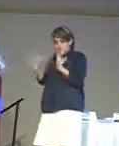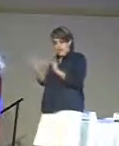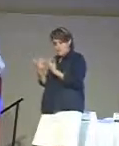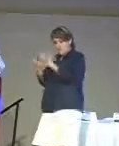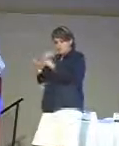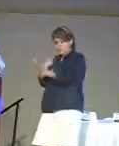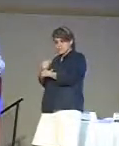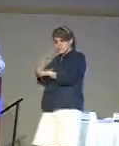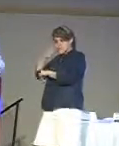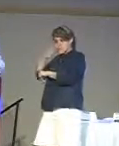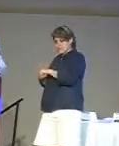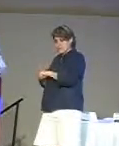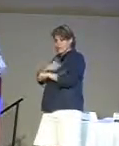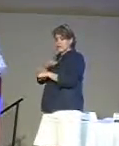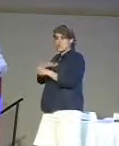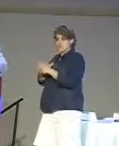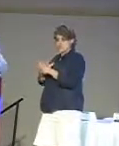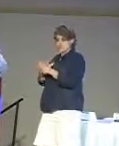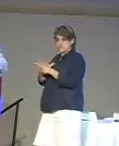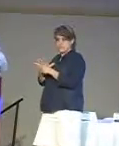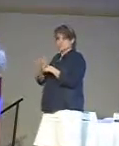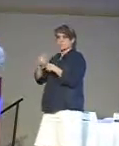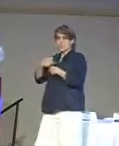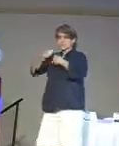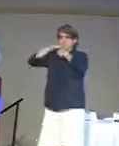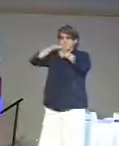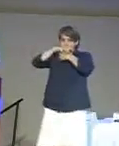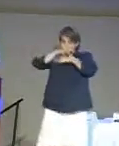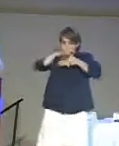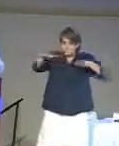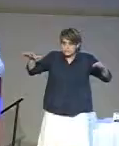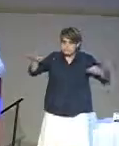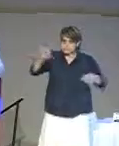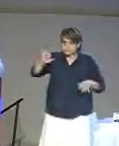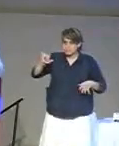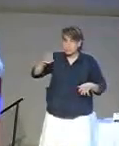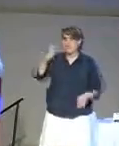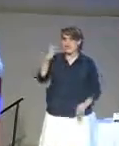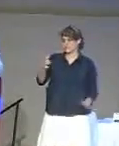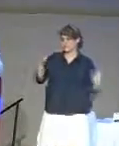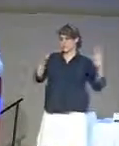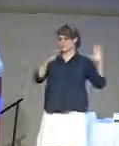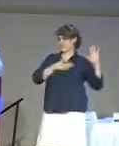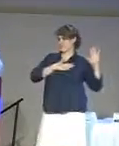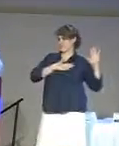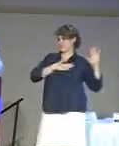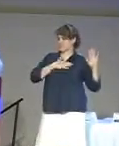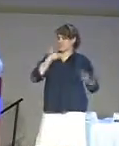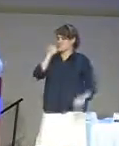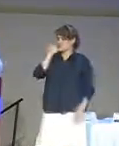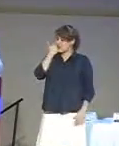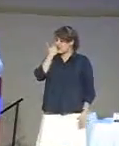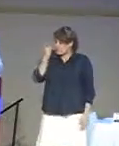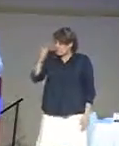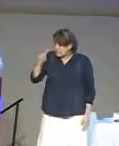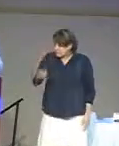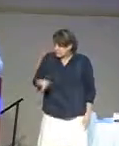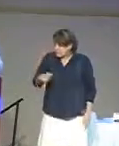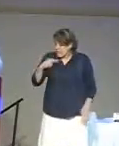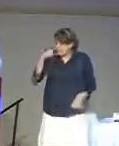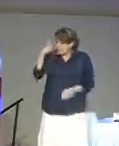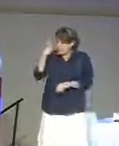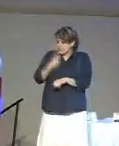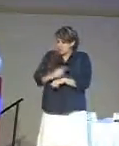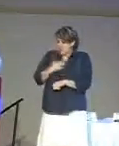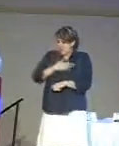esta información? Bueno, ya hay un compromiso. Una voluntad. La voluntad es la que ya